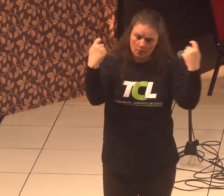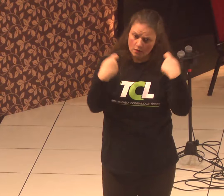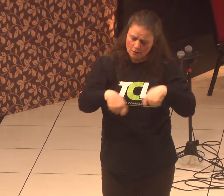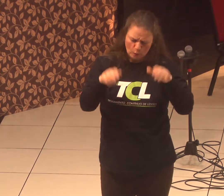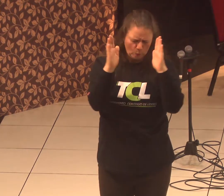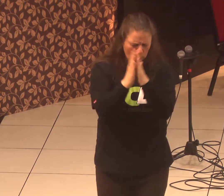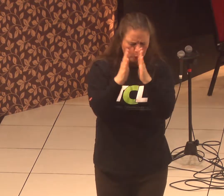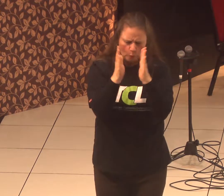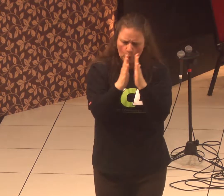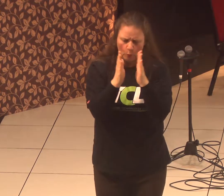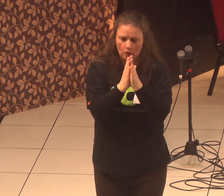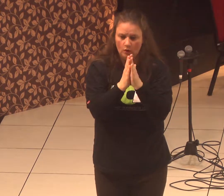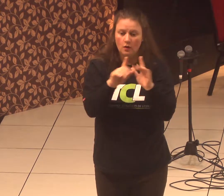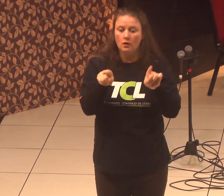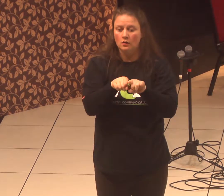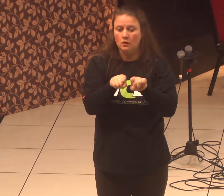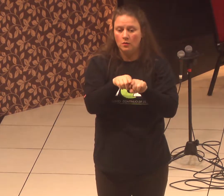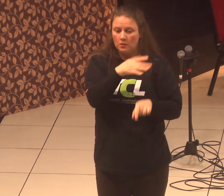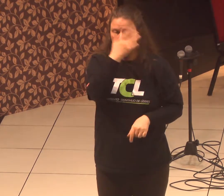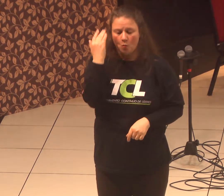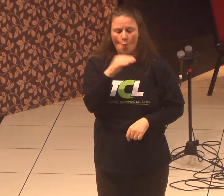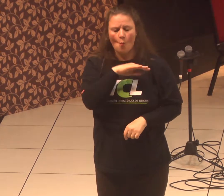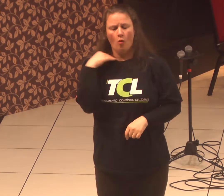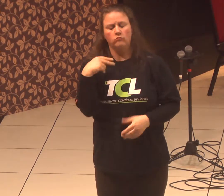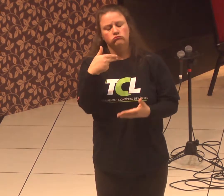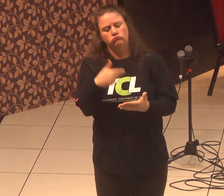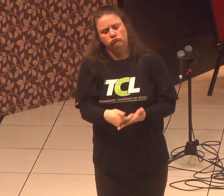Ele disse, ressuscitem os mortos.